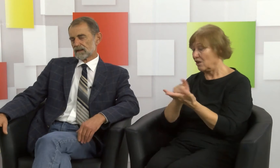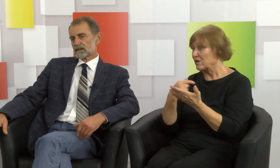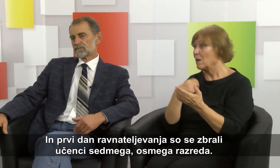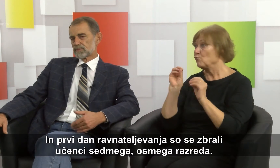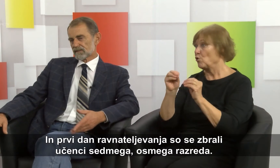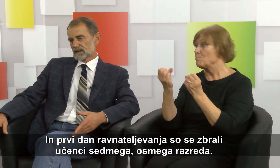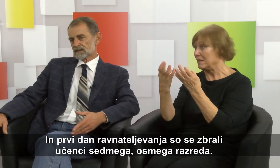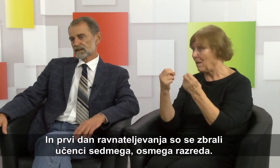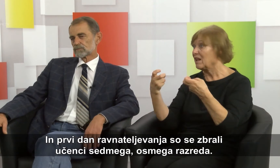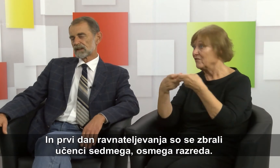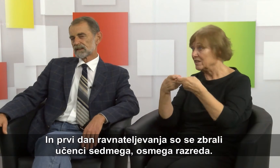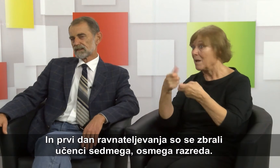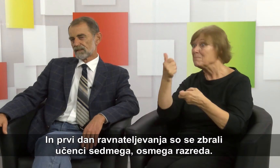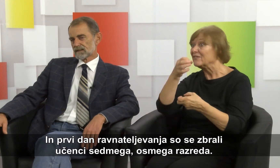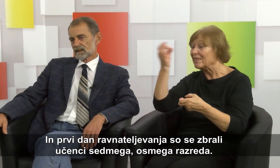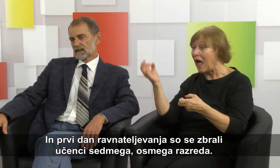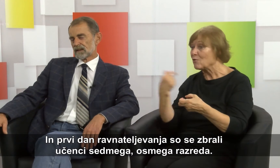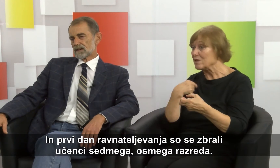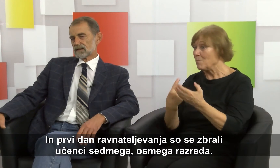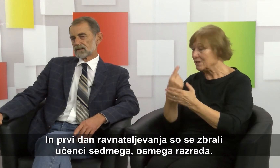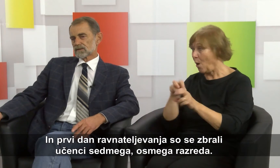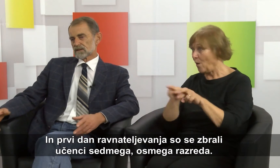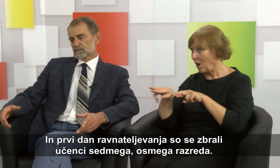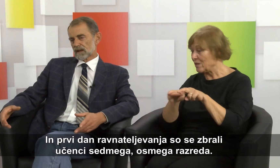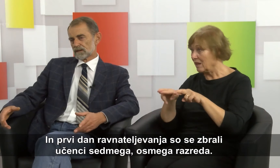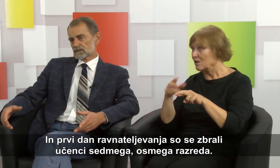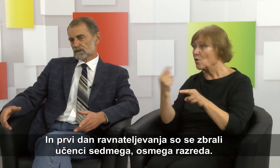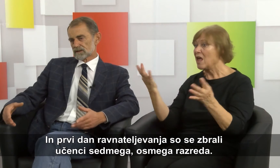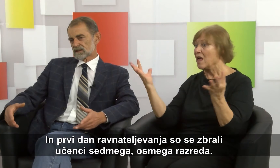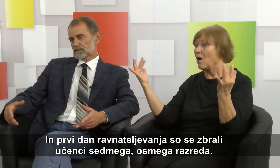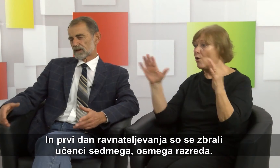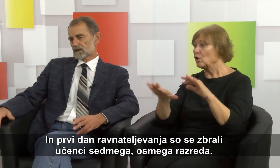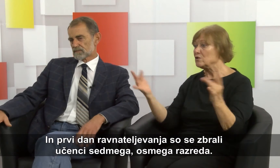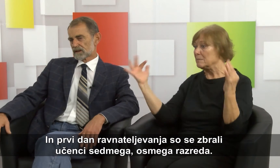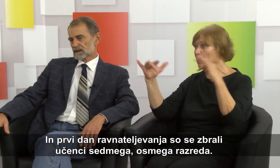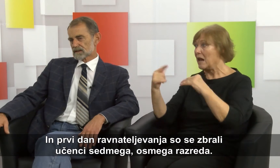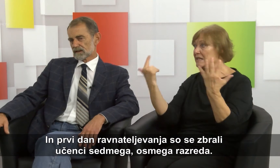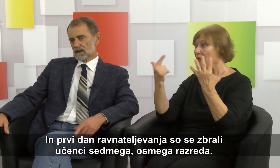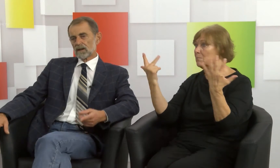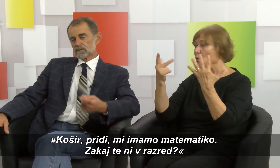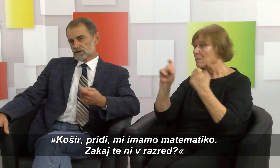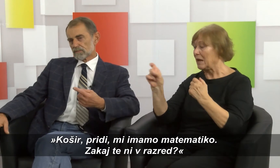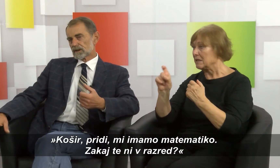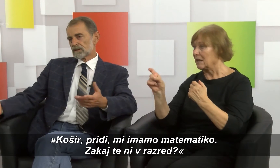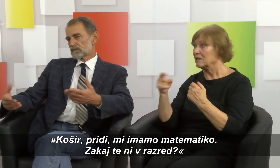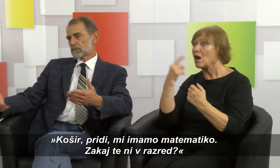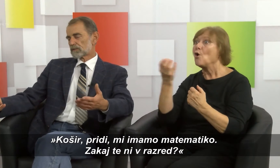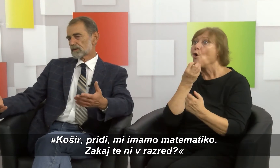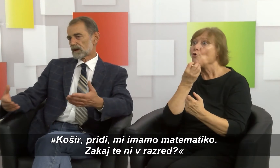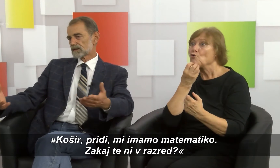in prvi dan ravnateljevanja so se zbrali otroci 7. 8. razreda. Košir pridi, nimamo matematiko,